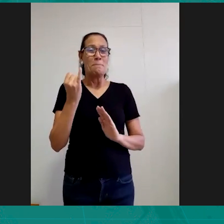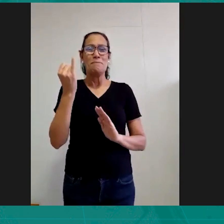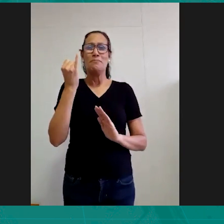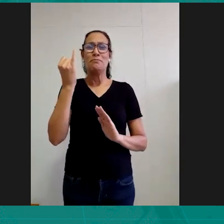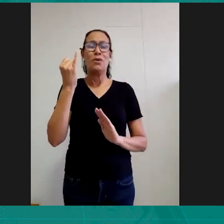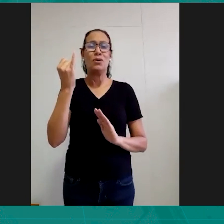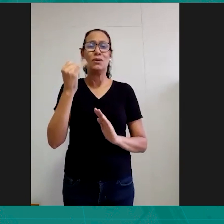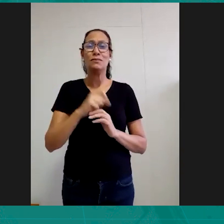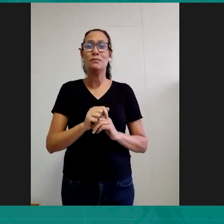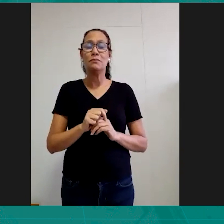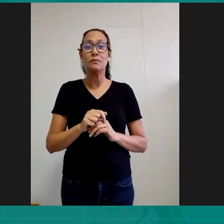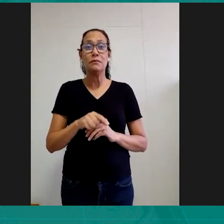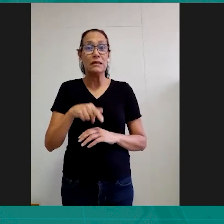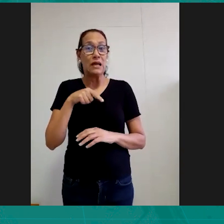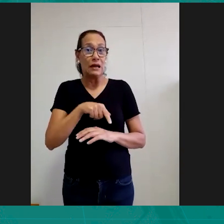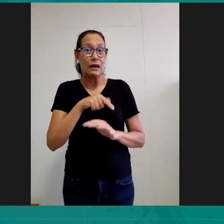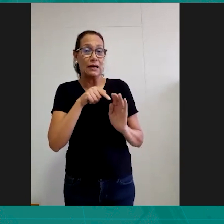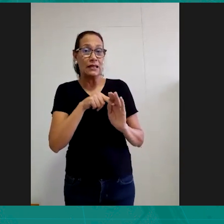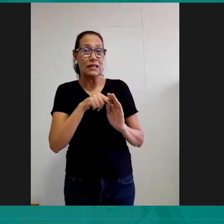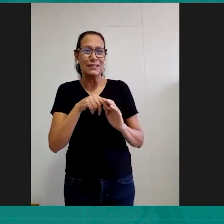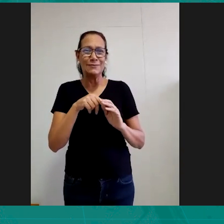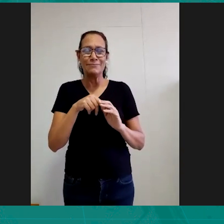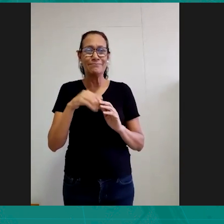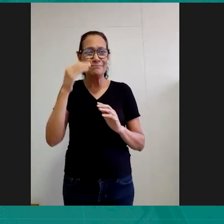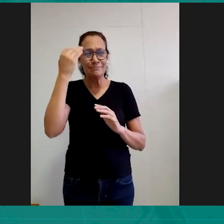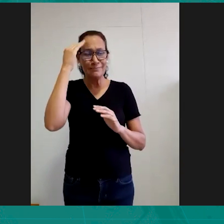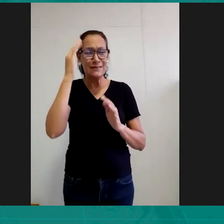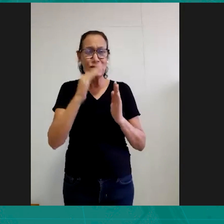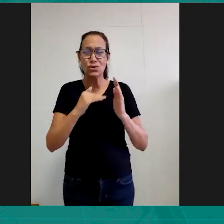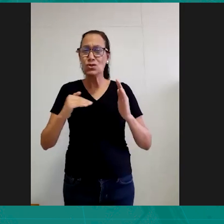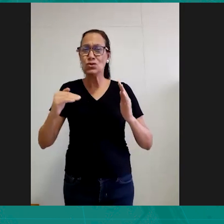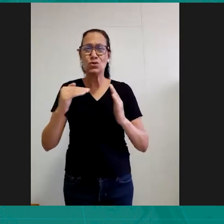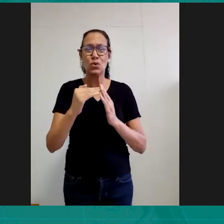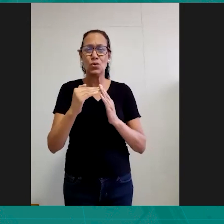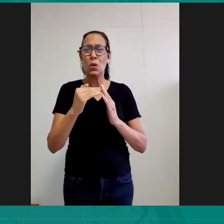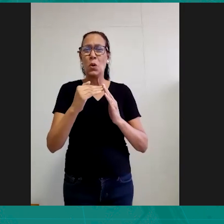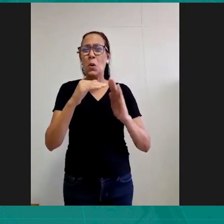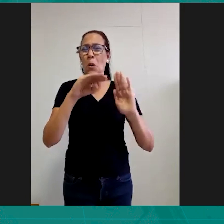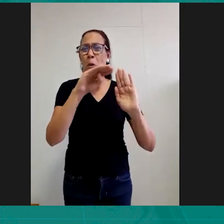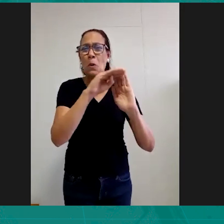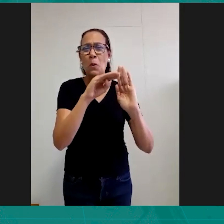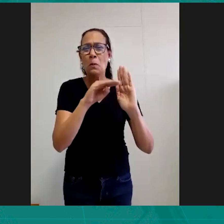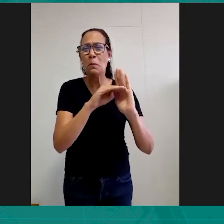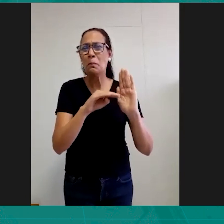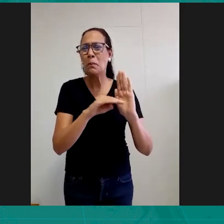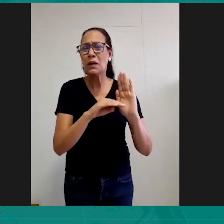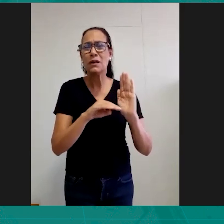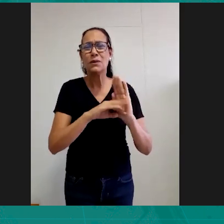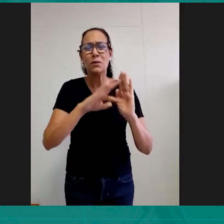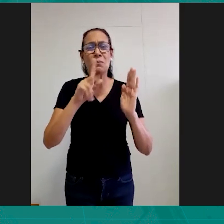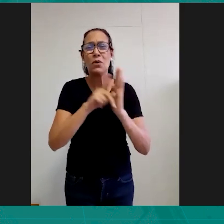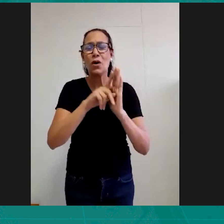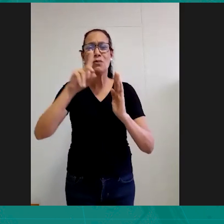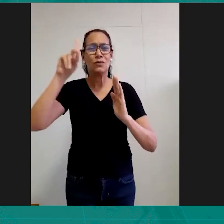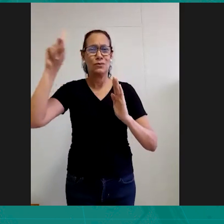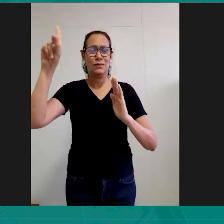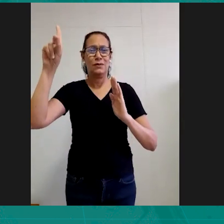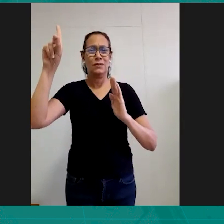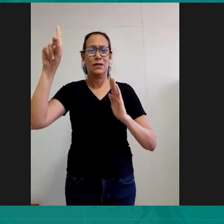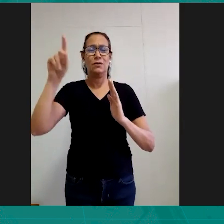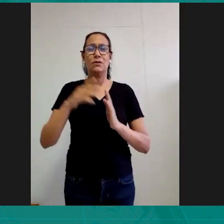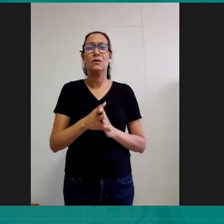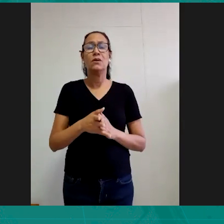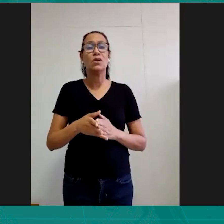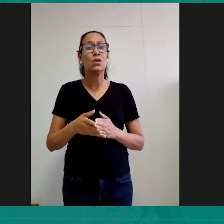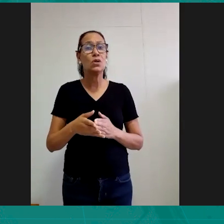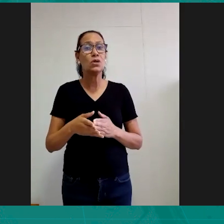economia de Deus, todo o plano de Deus. E hoje, irmãos, nós não só temos a palavra, já desfrutamos tanto da palavra,